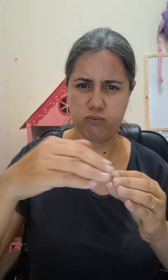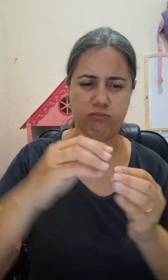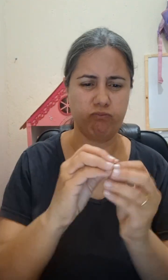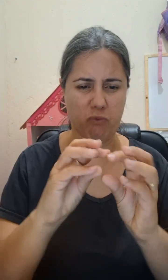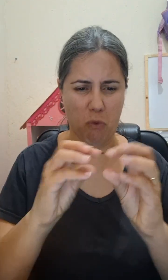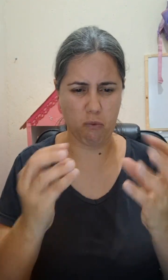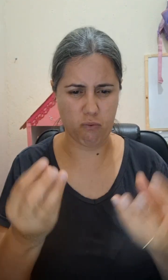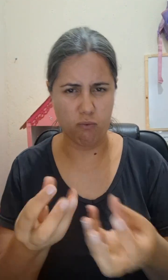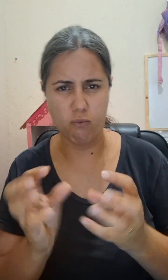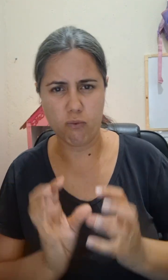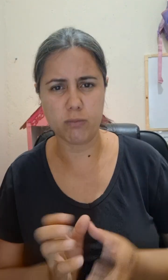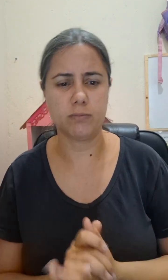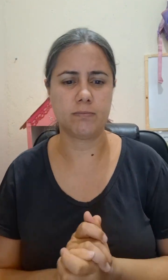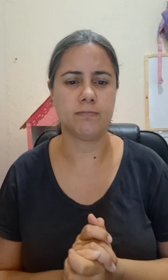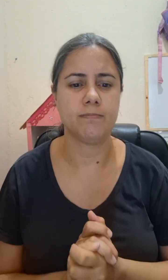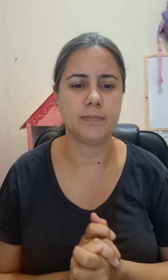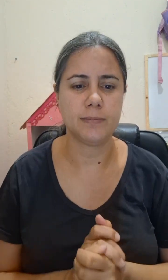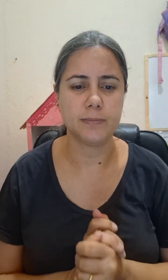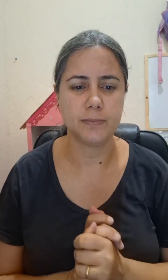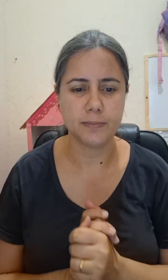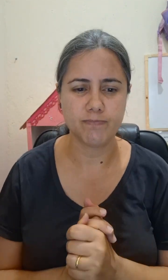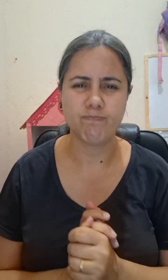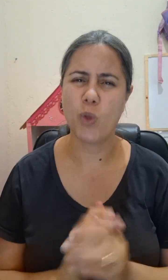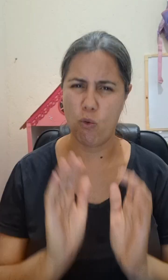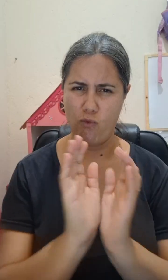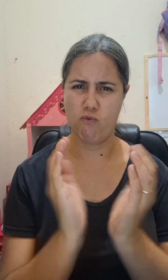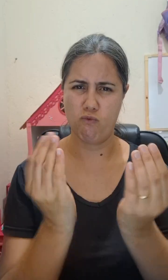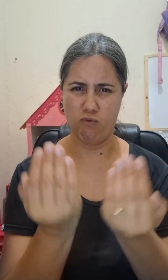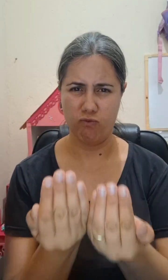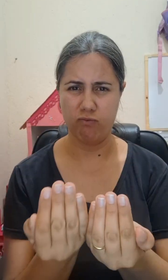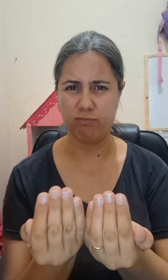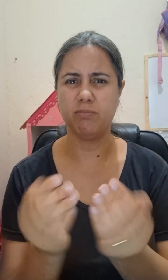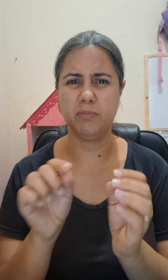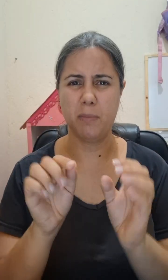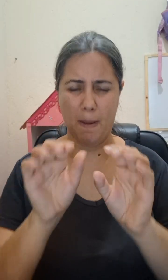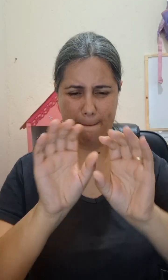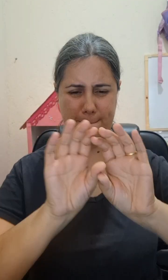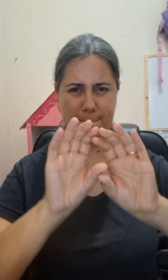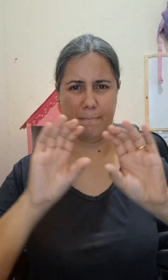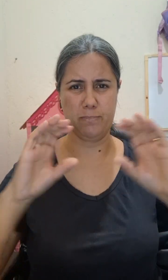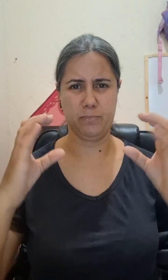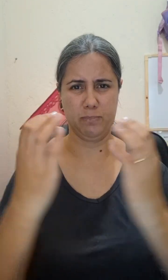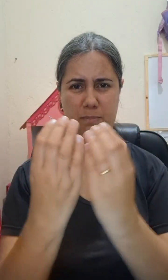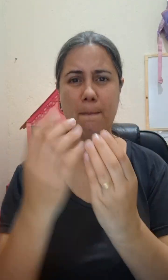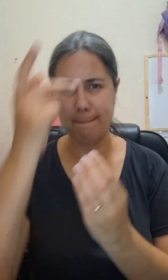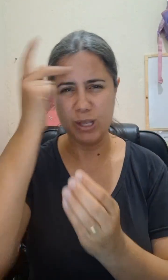uma pessoa que faz vasos, oleiro, moldando um vaso.